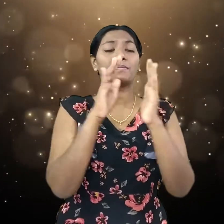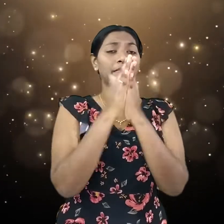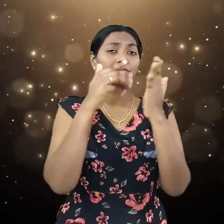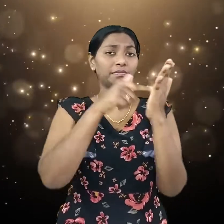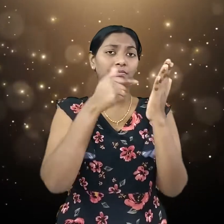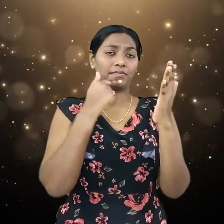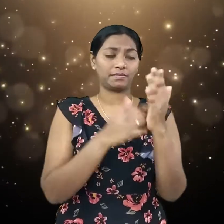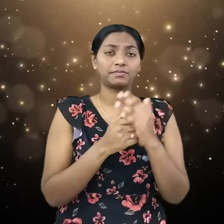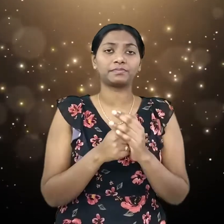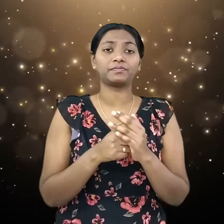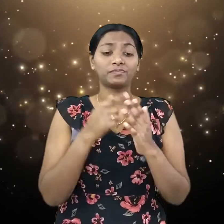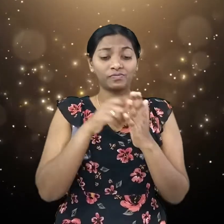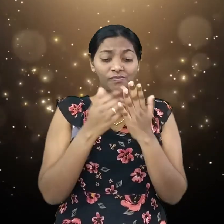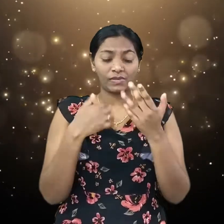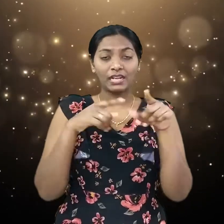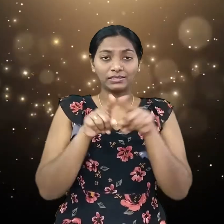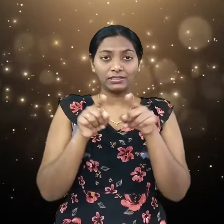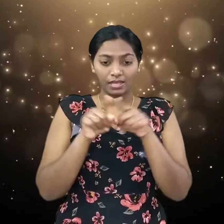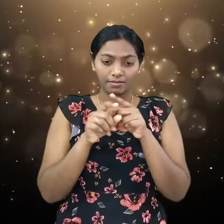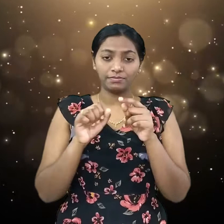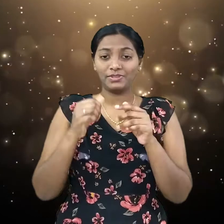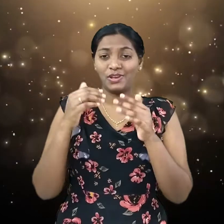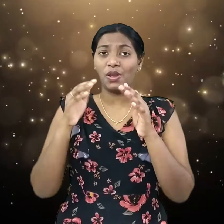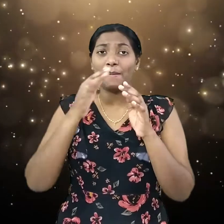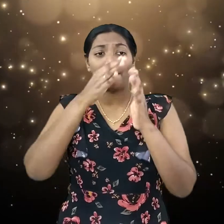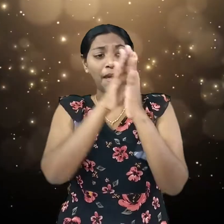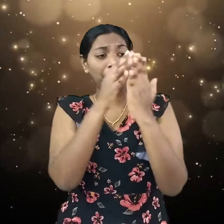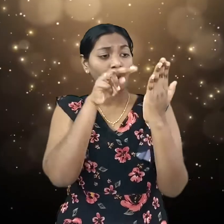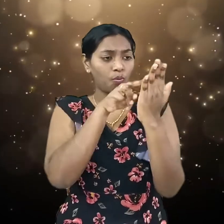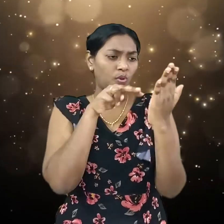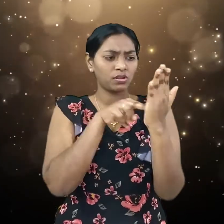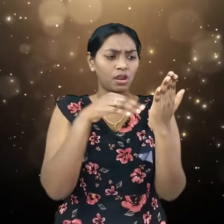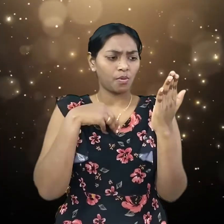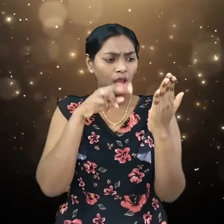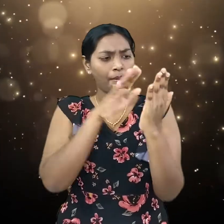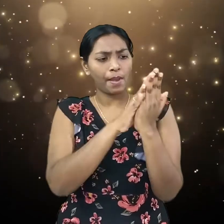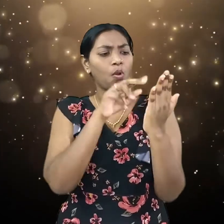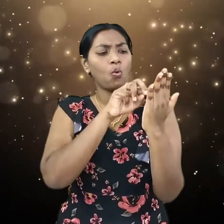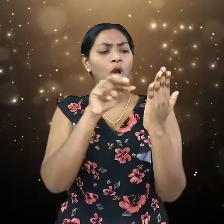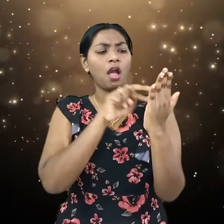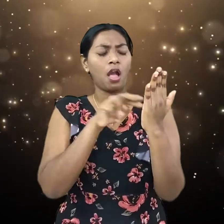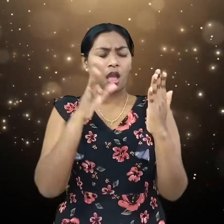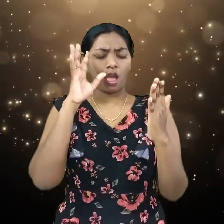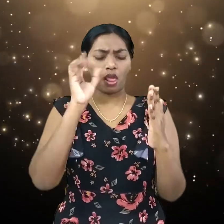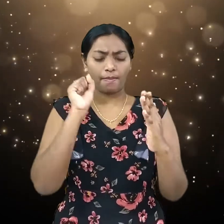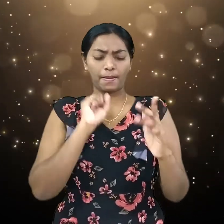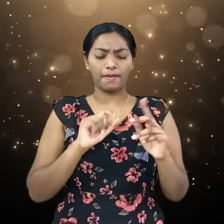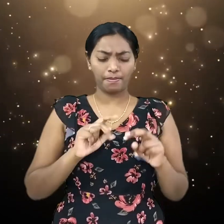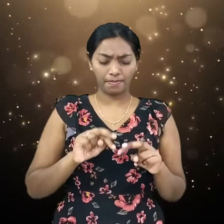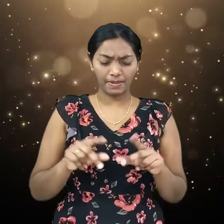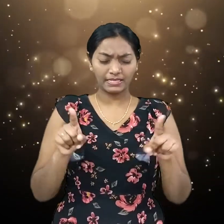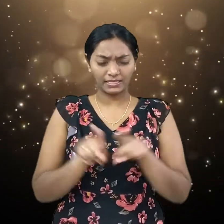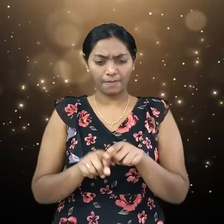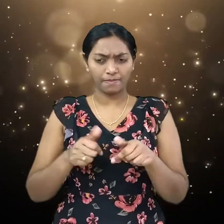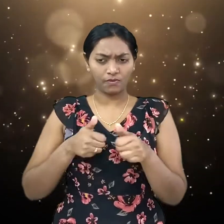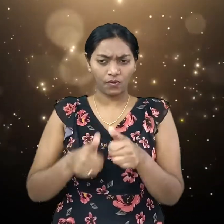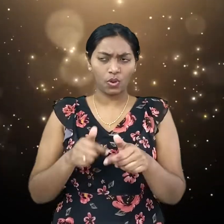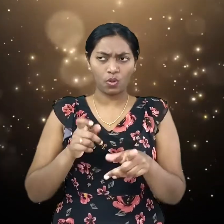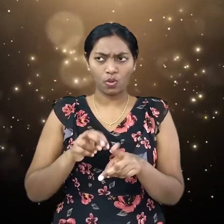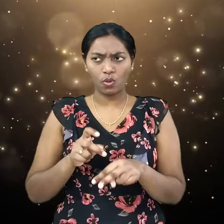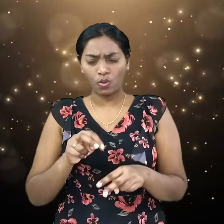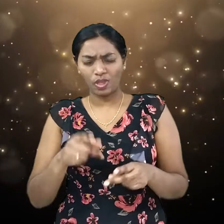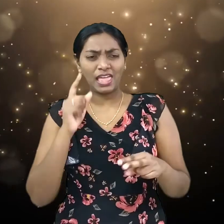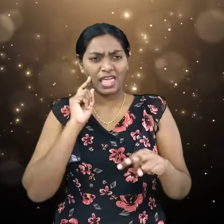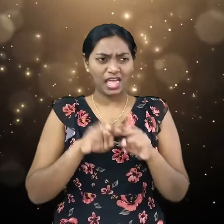में कहा, तेरा वचन मेरे पांव के लिए दीपक और मेरे मार्ग के लिए उजियाला है। मसीह और उसका वचन एक